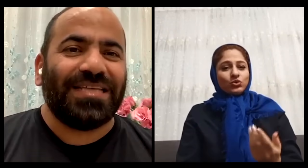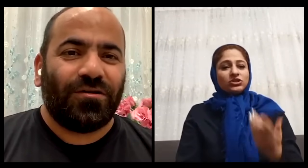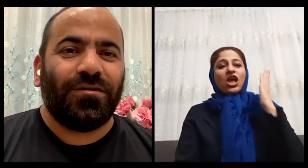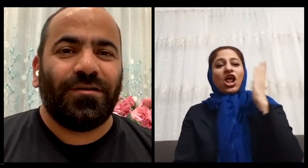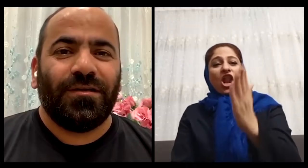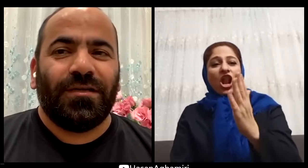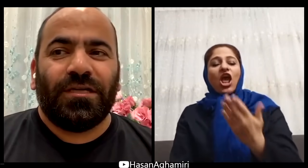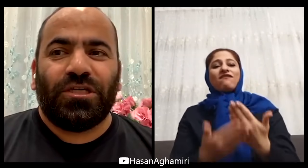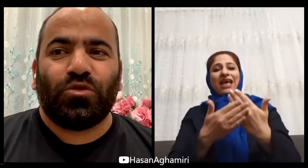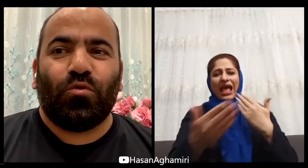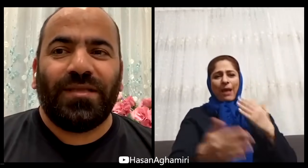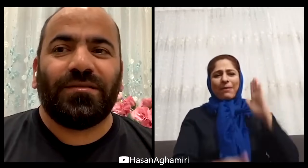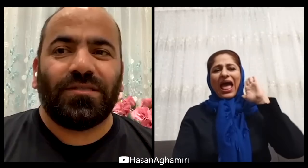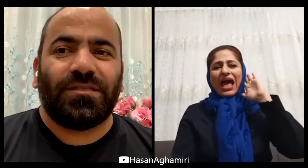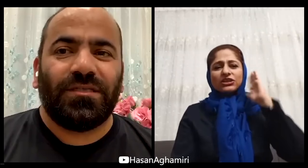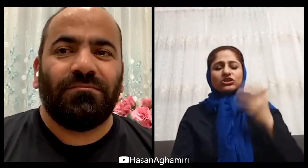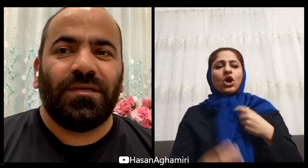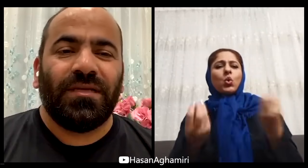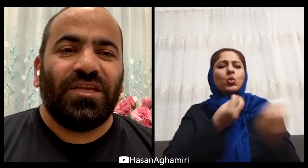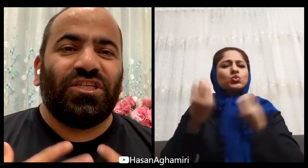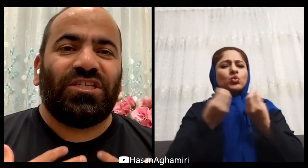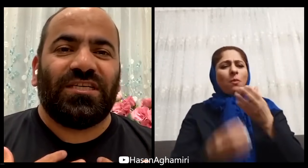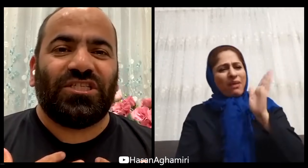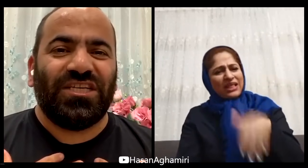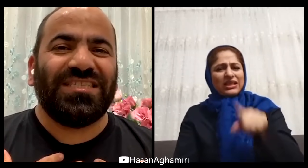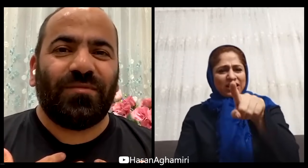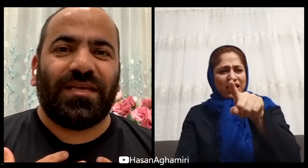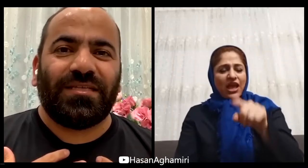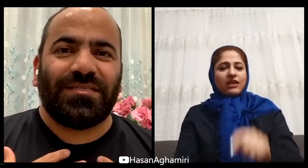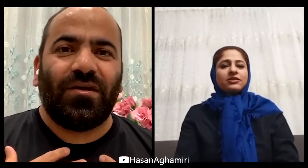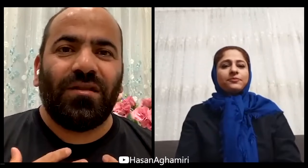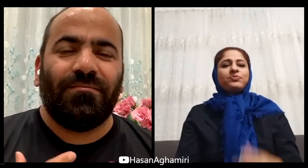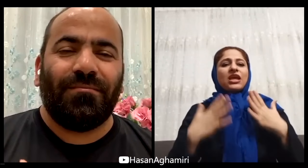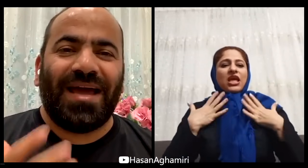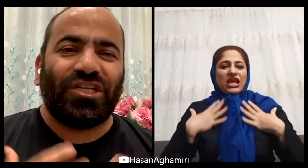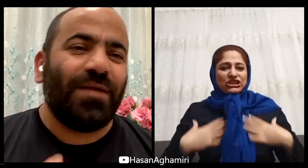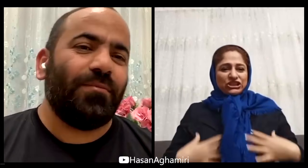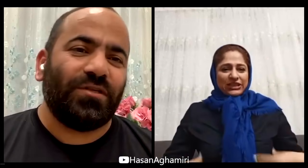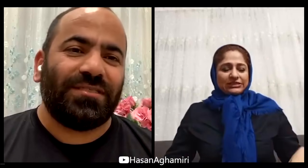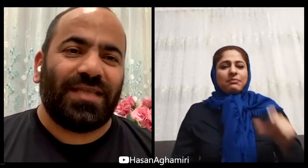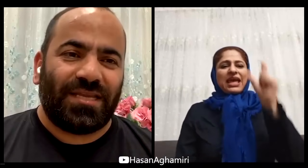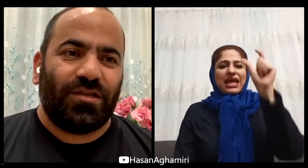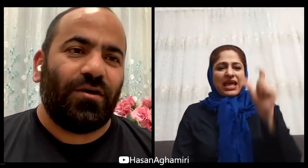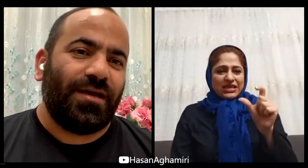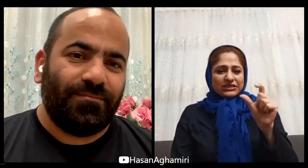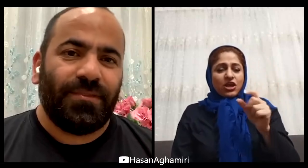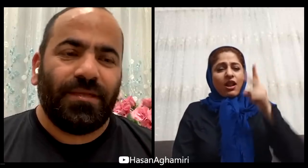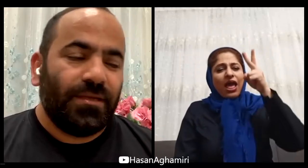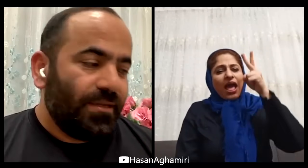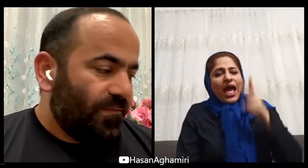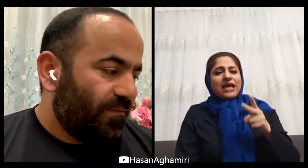از اذان یه صحبتی داشتیم که جسم انسان مرکب ماست در این